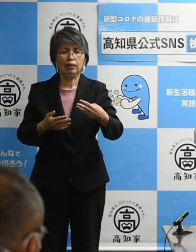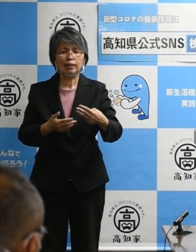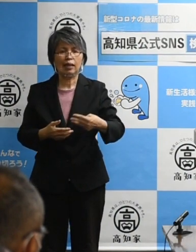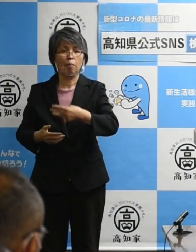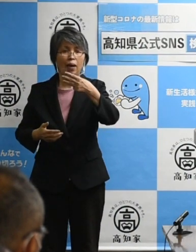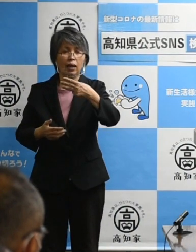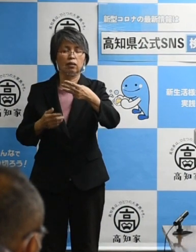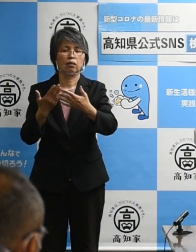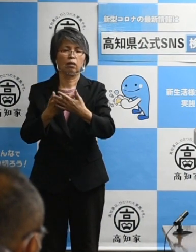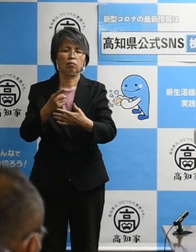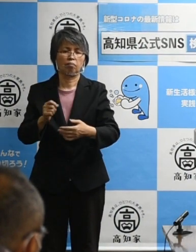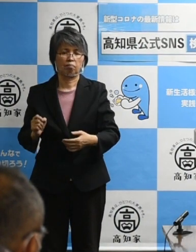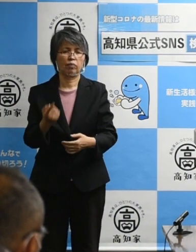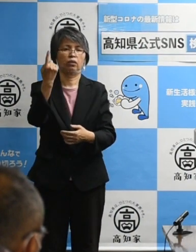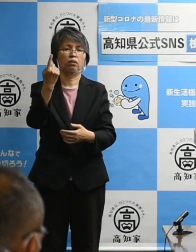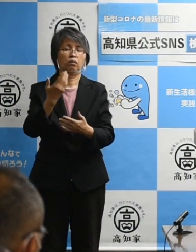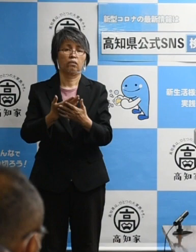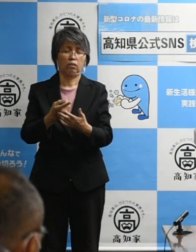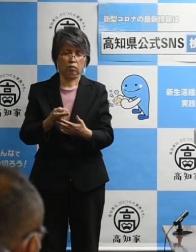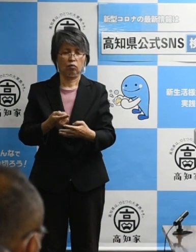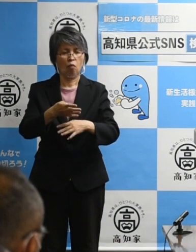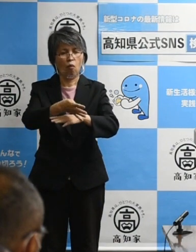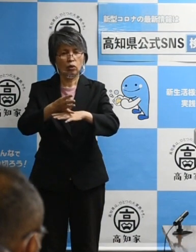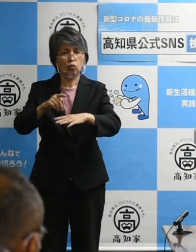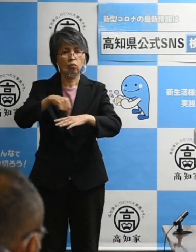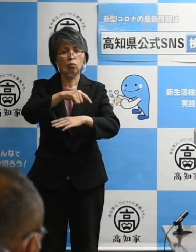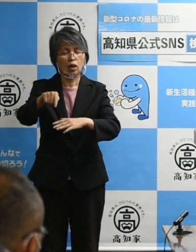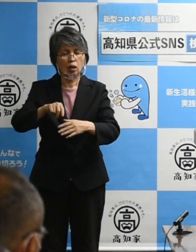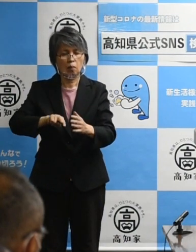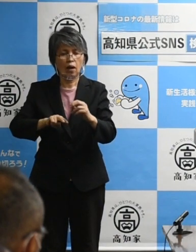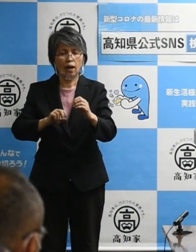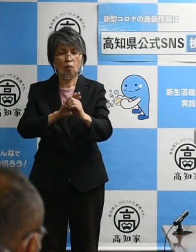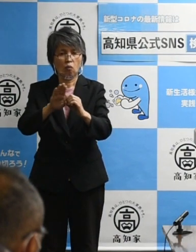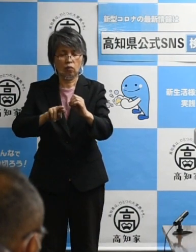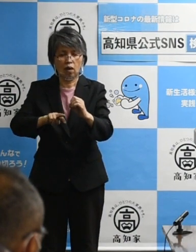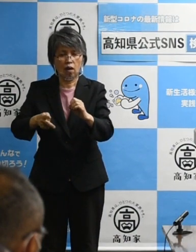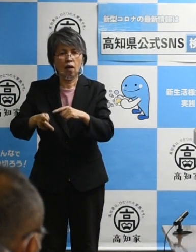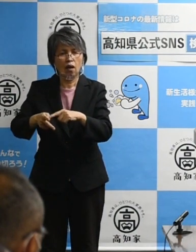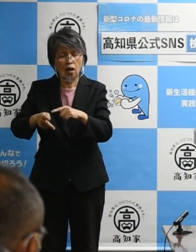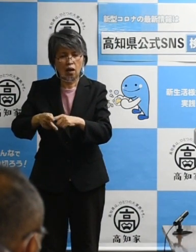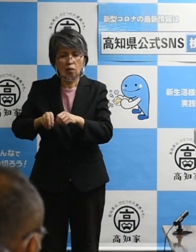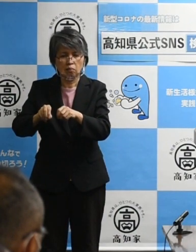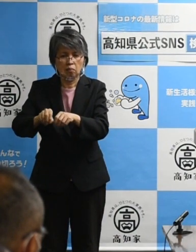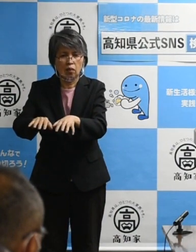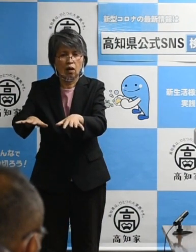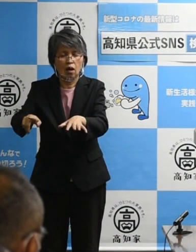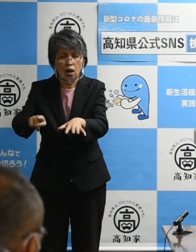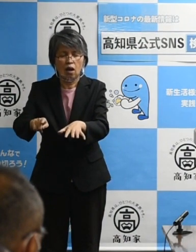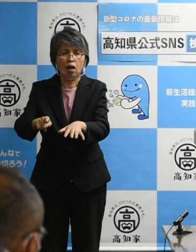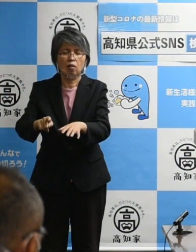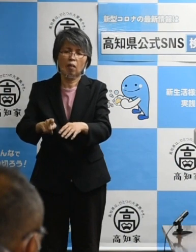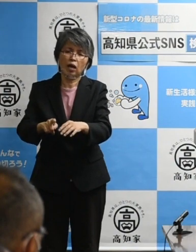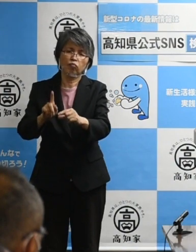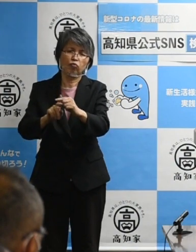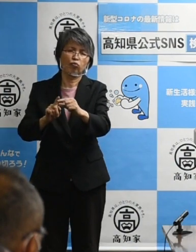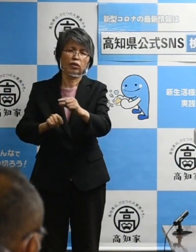ています。すでに本県でも変異株のによります流行が主流になっている